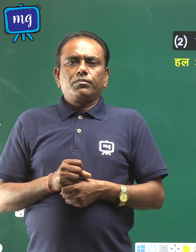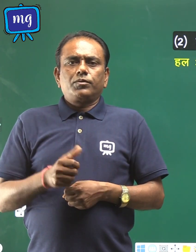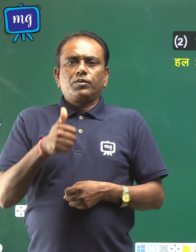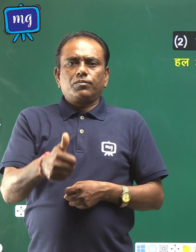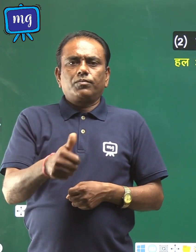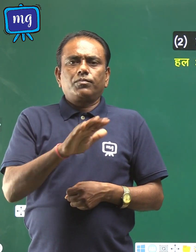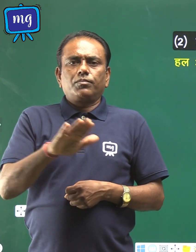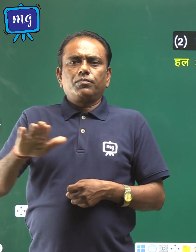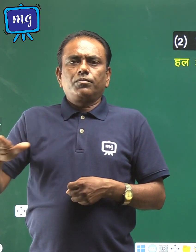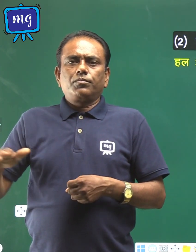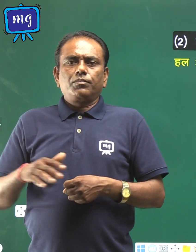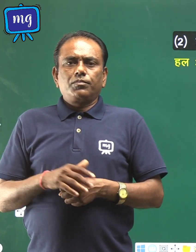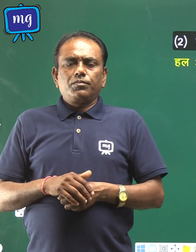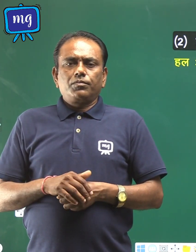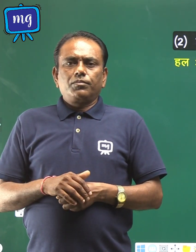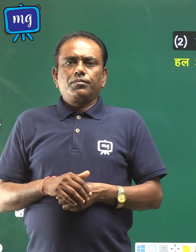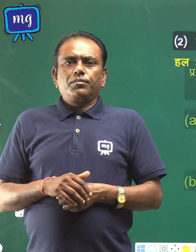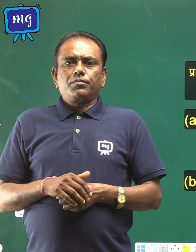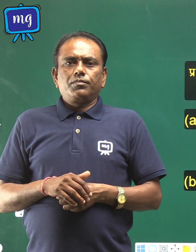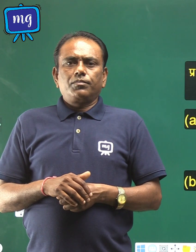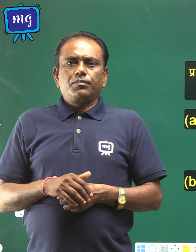ठीक है बच्चों,